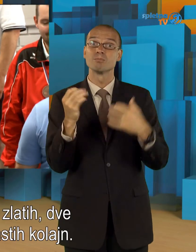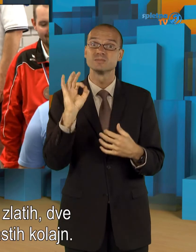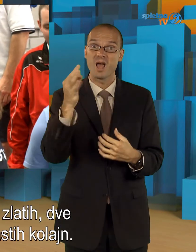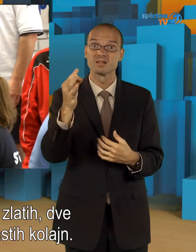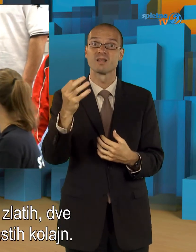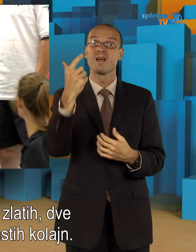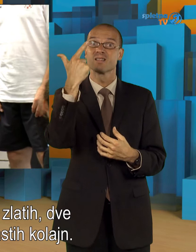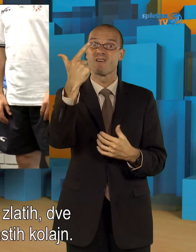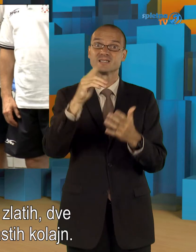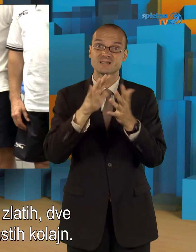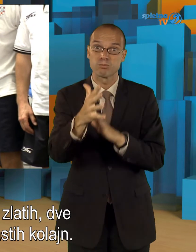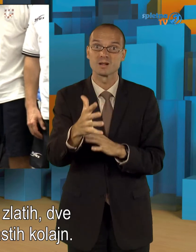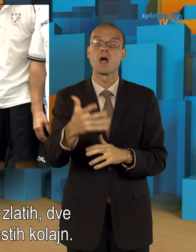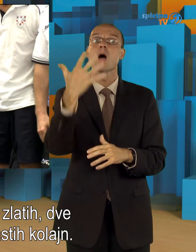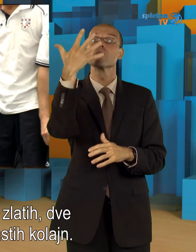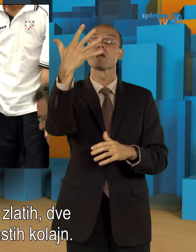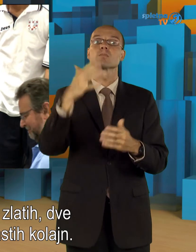5 bronastih kolajn.